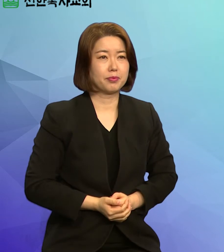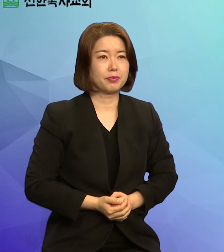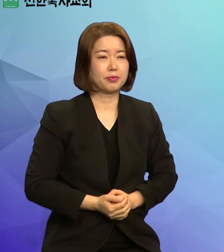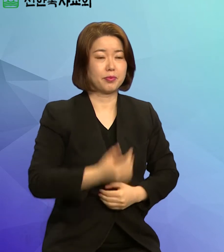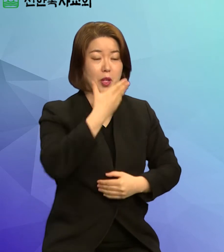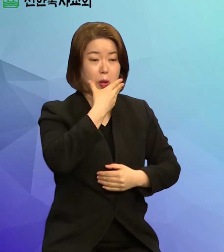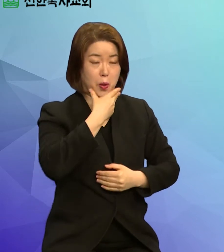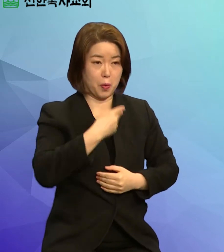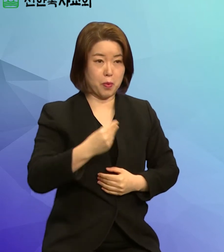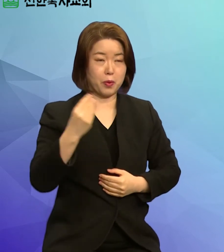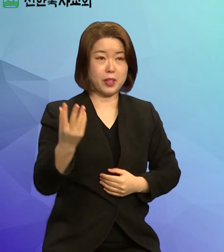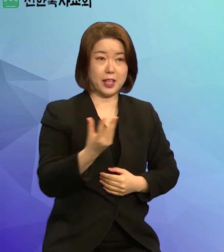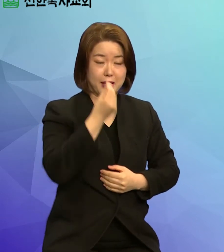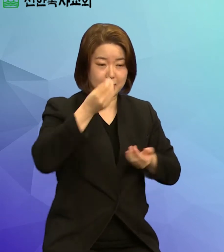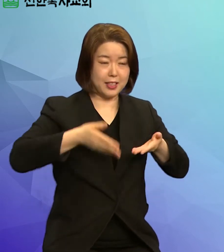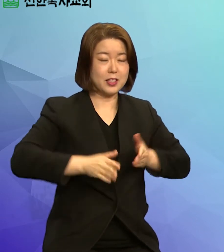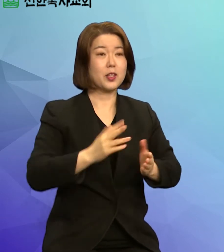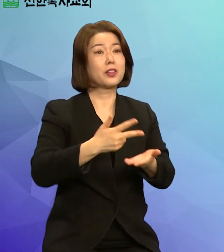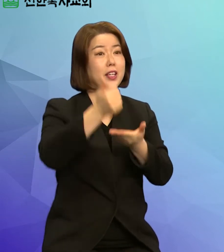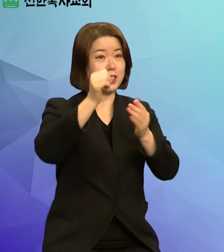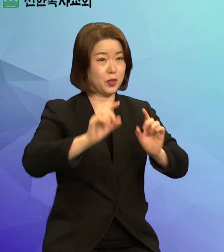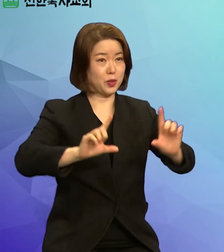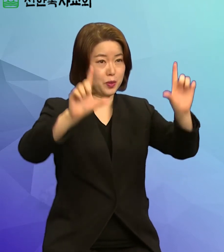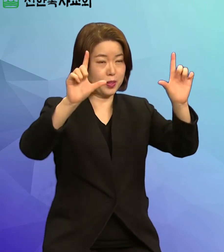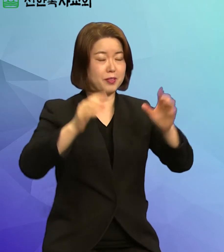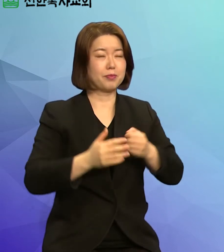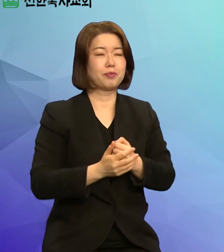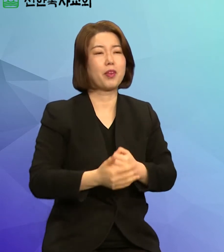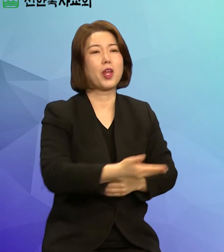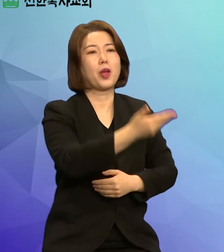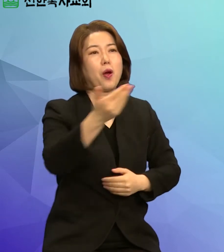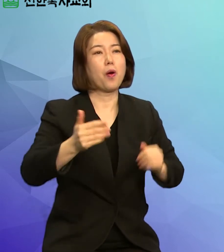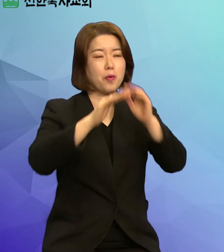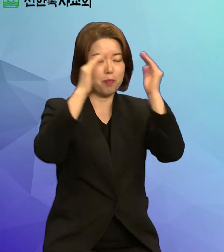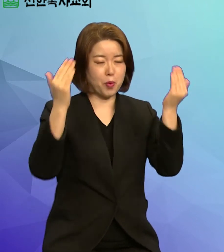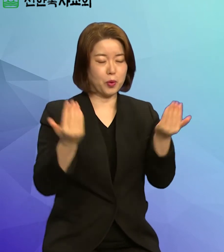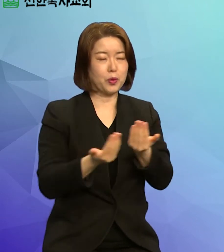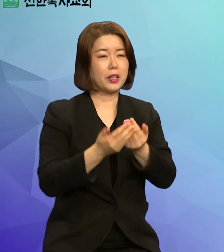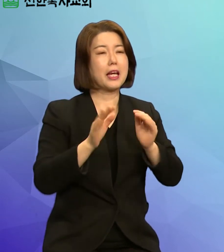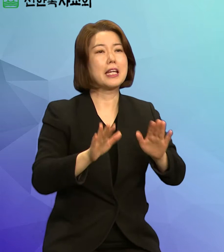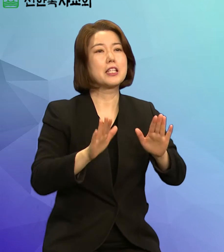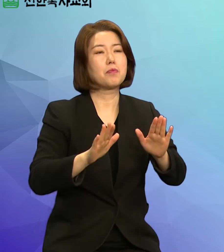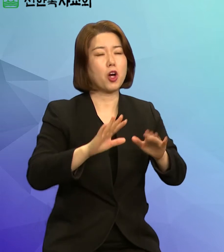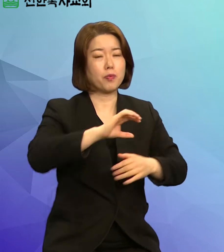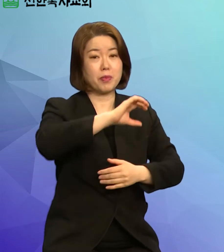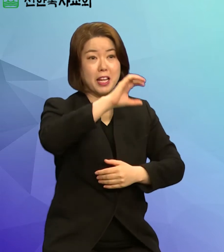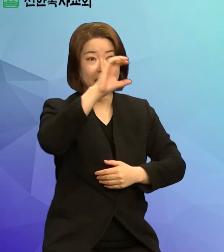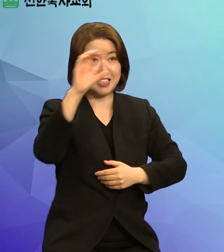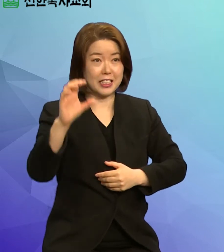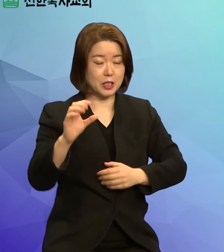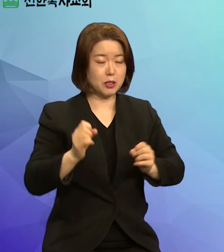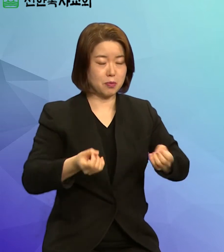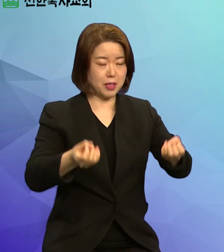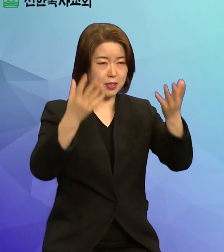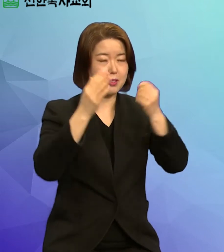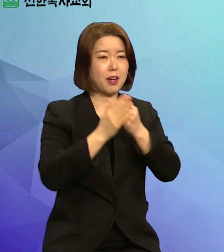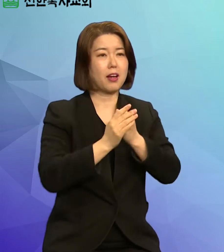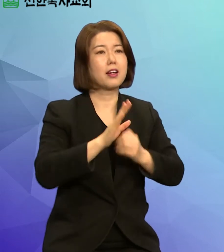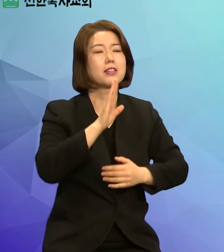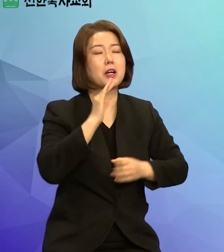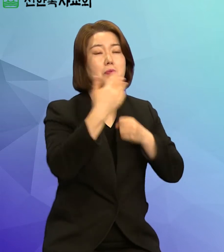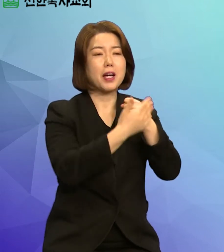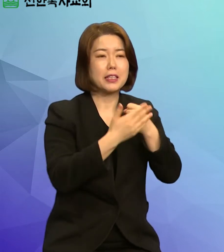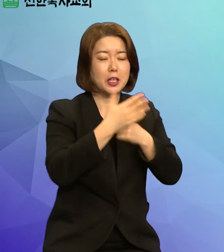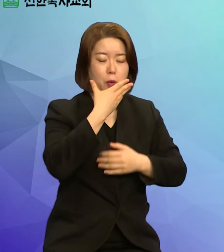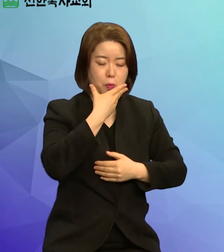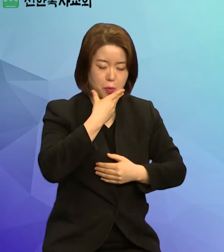복된 성탄 주일입니다. 여러분 모두에게 이번 성탄절이 참으로 은혜롭고 복된